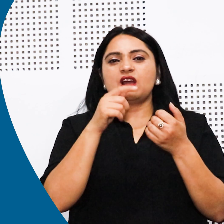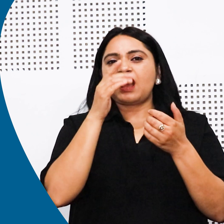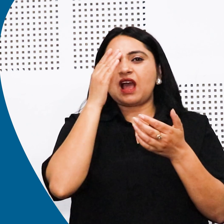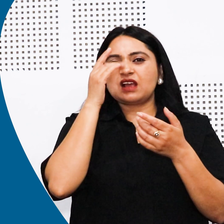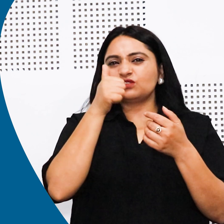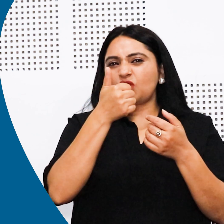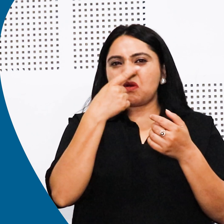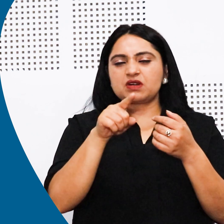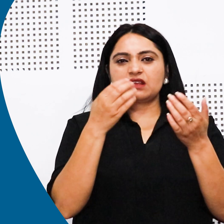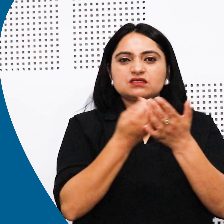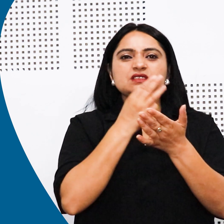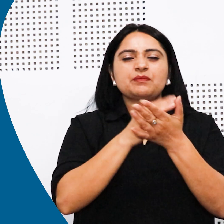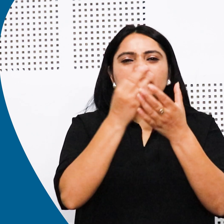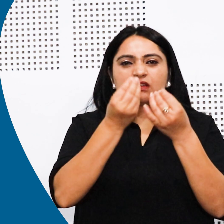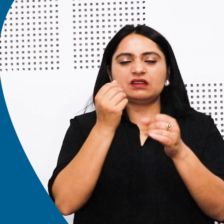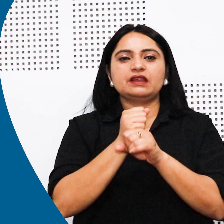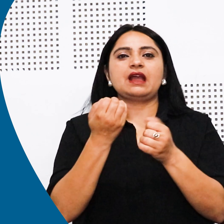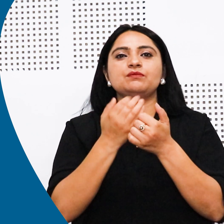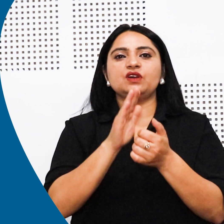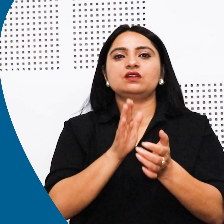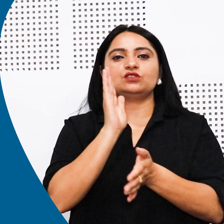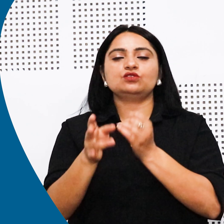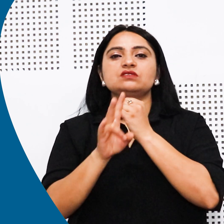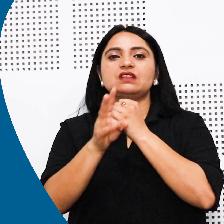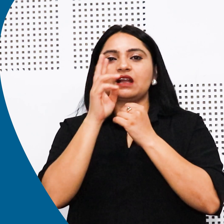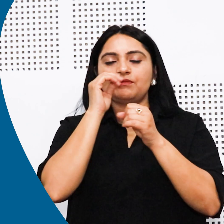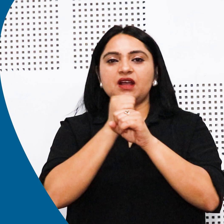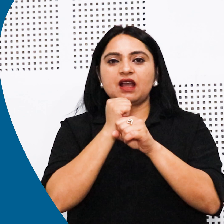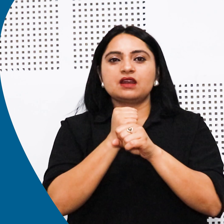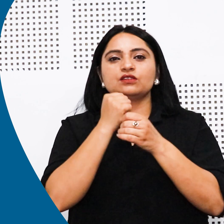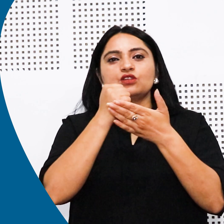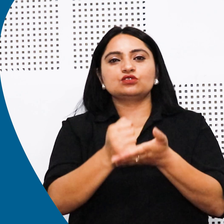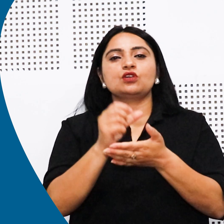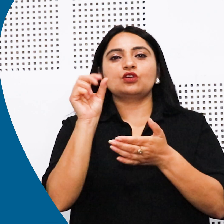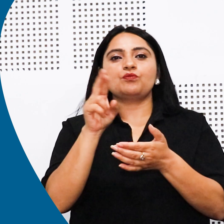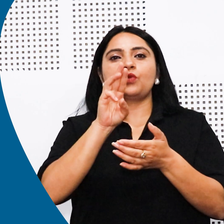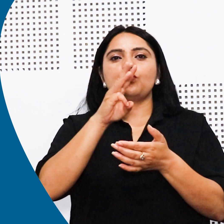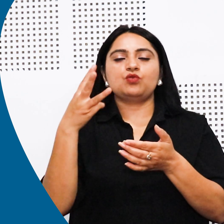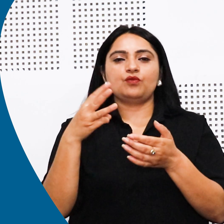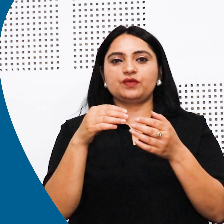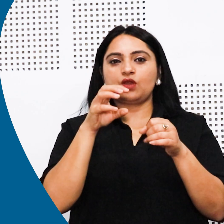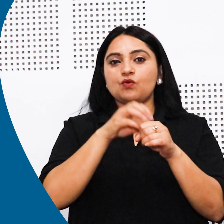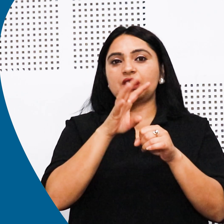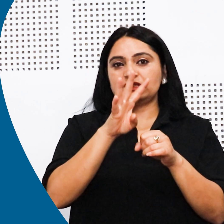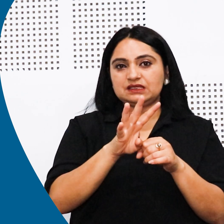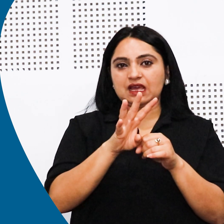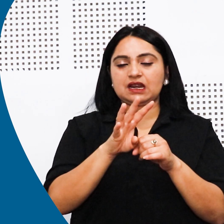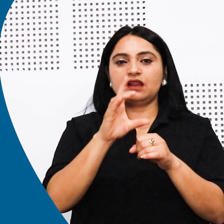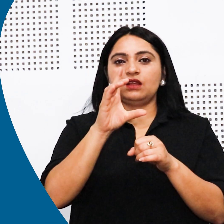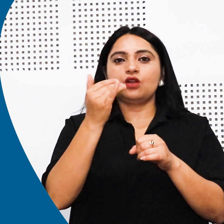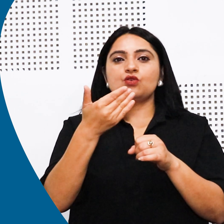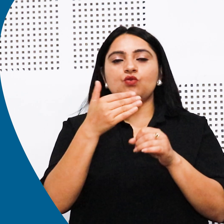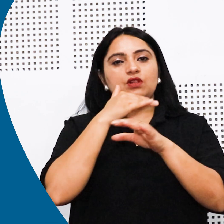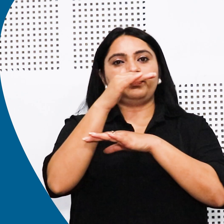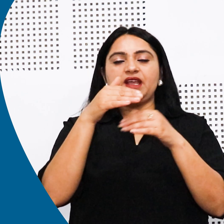संस्थाले मात्र एकाध काम गरेका छन्। योजना शाखामा कार्यरत सहयोगी प्रभु कुमार क्याप्छाकी, वार्ड नम्बर 4 मा मधुबासा टोल विकास संस्था,